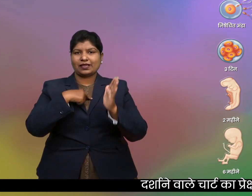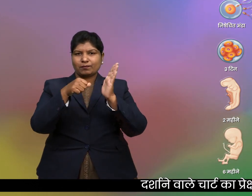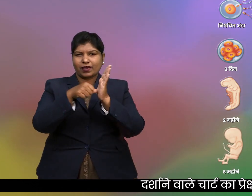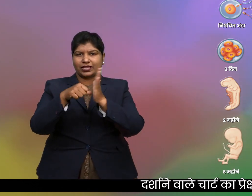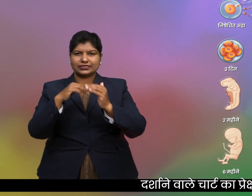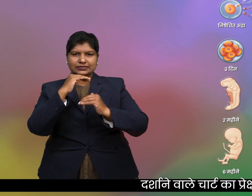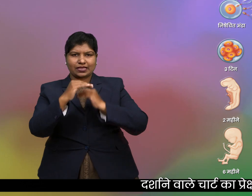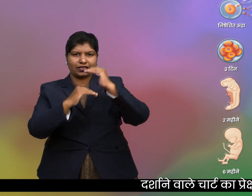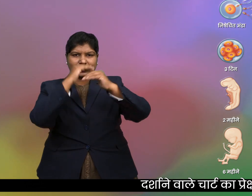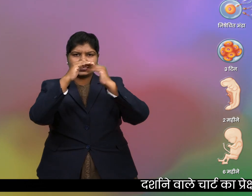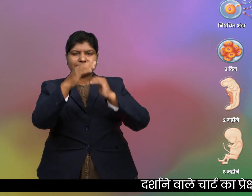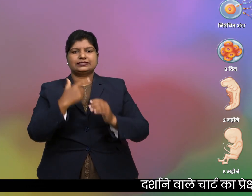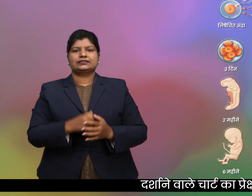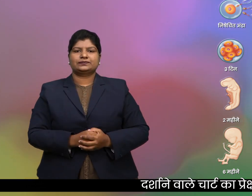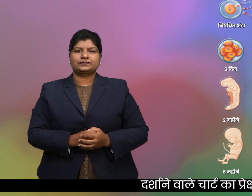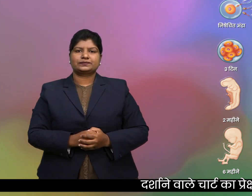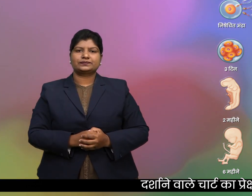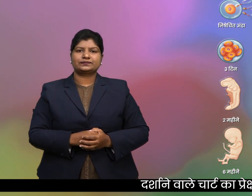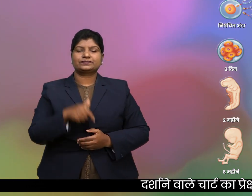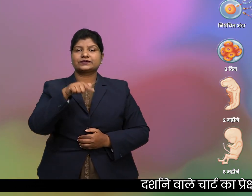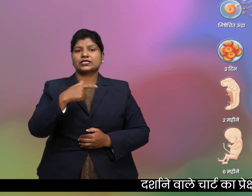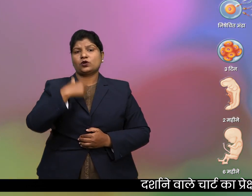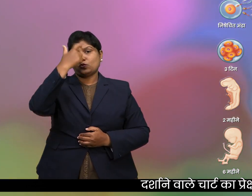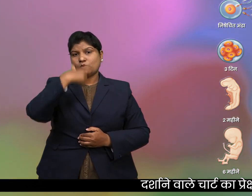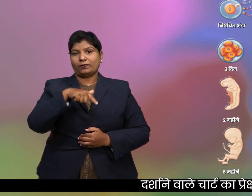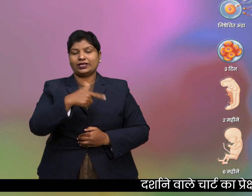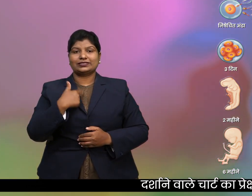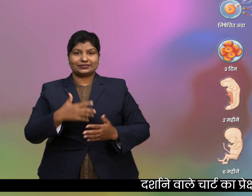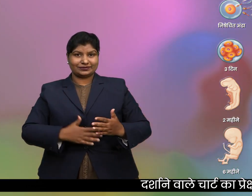दर्शाने वाले चार्ट का प्रेक्षण करें।